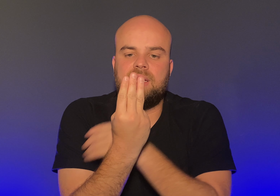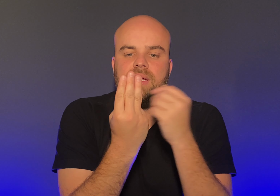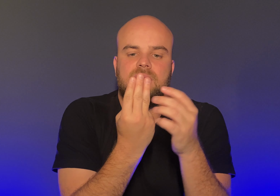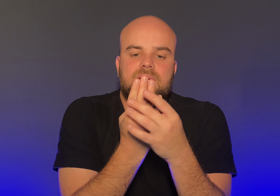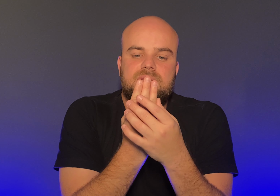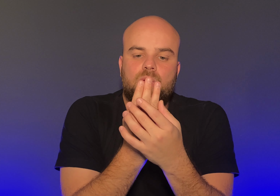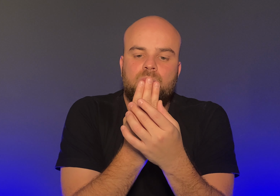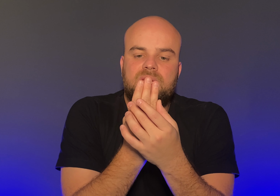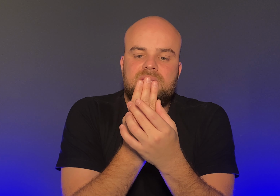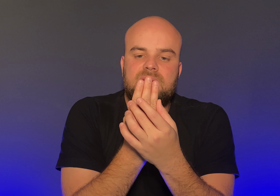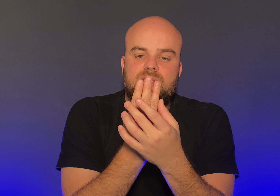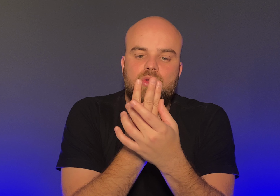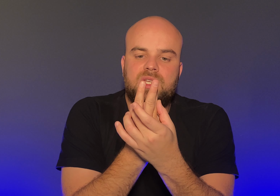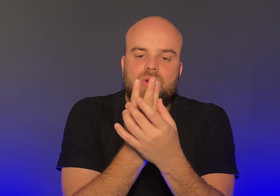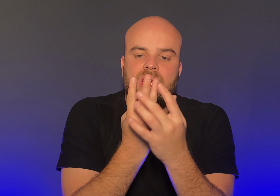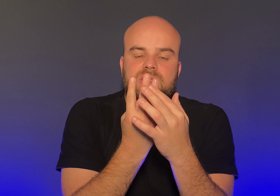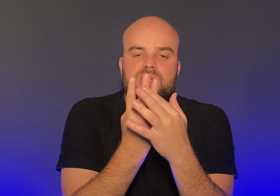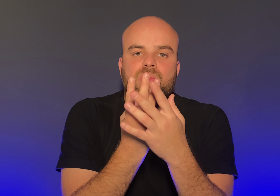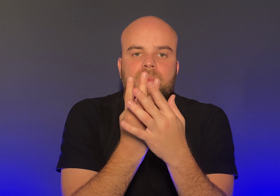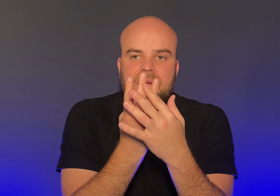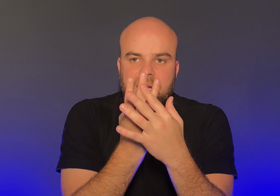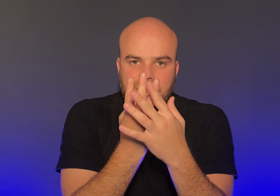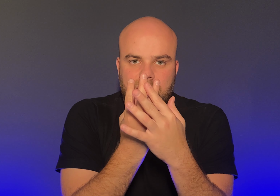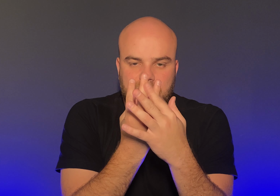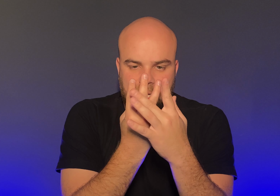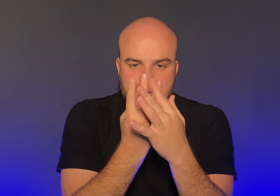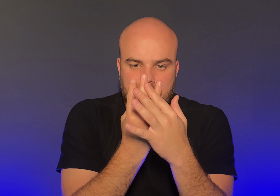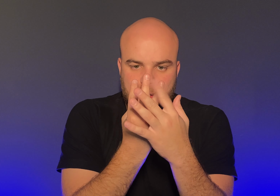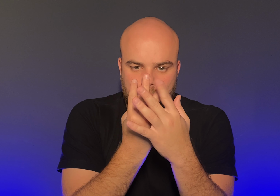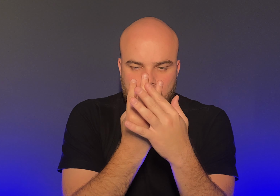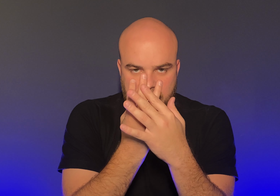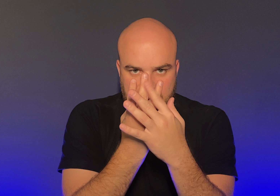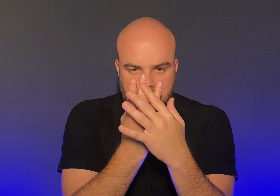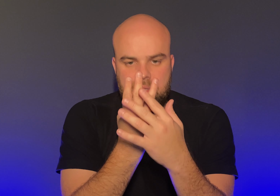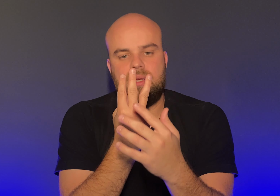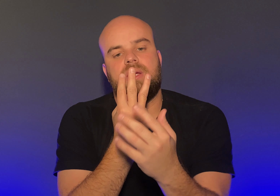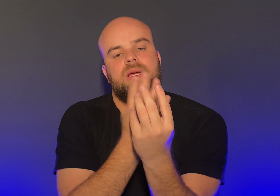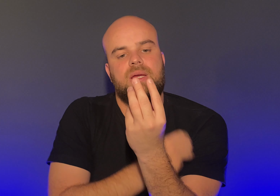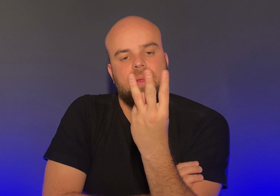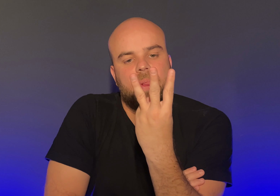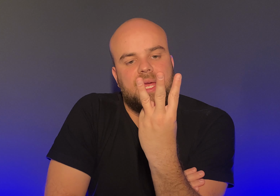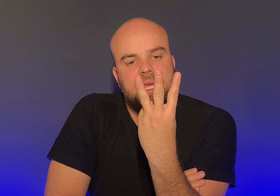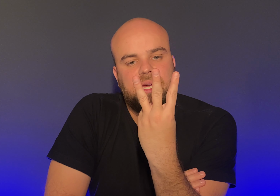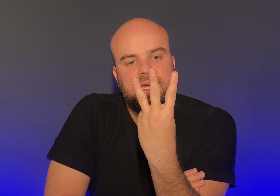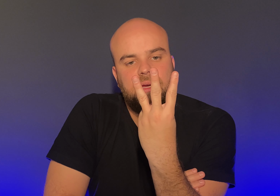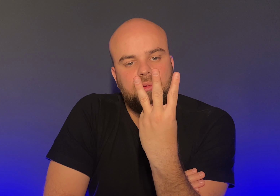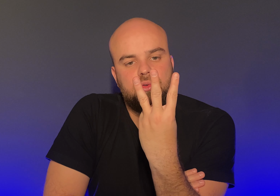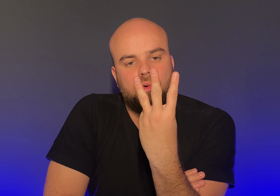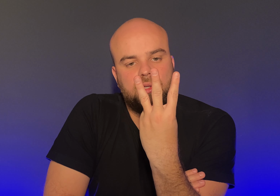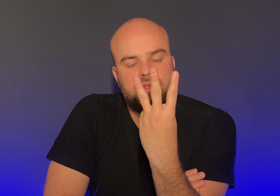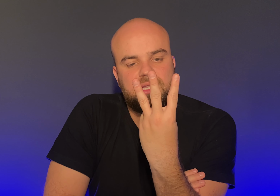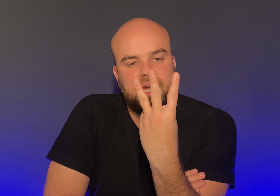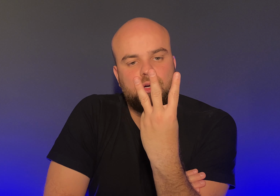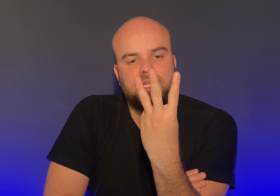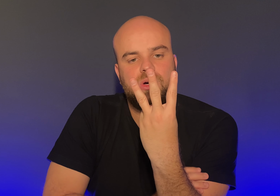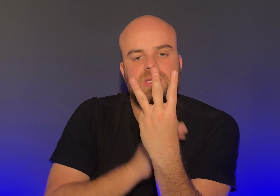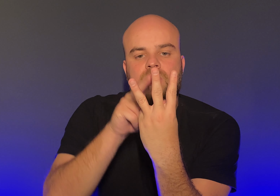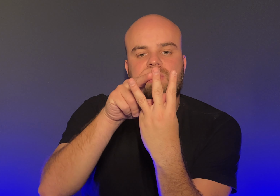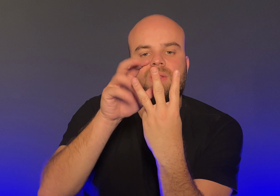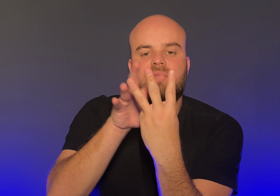são muitas vezes dois volantes e um meia tá e um meia e aqui os outros três jogadores é um